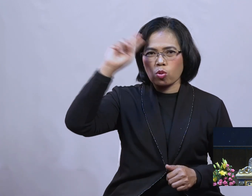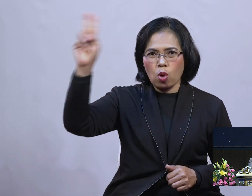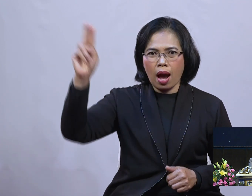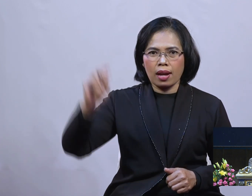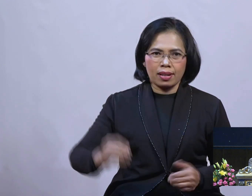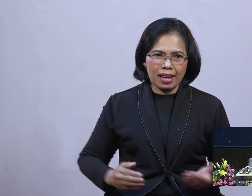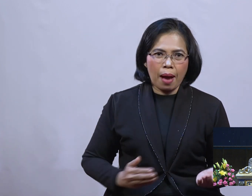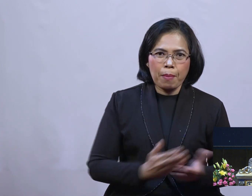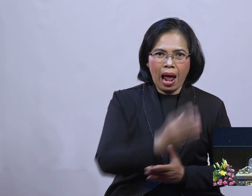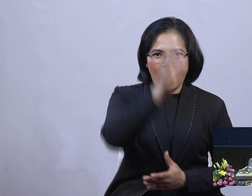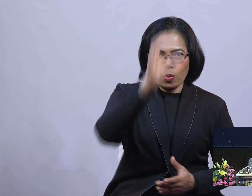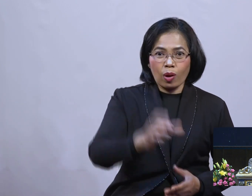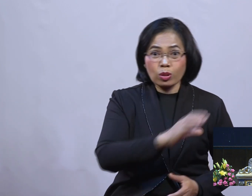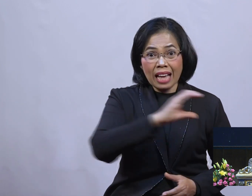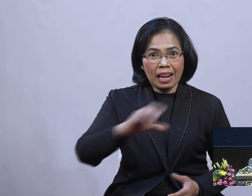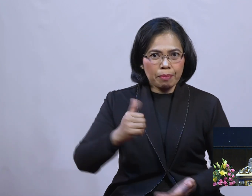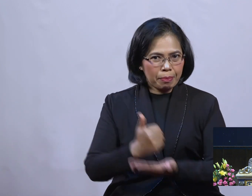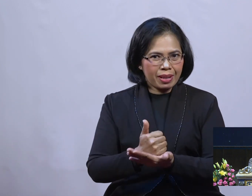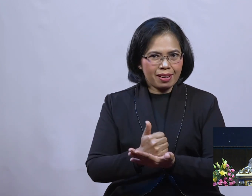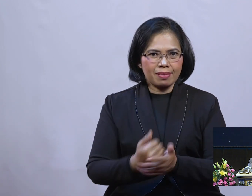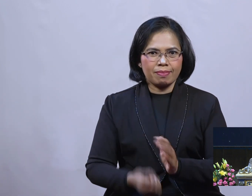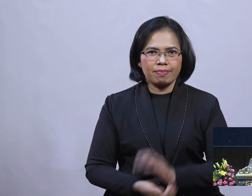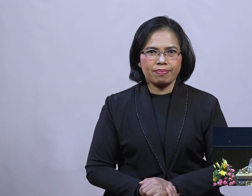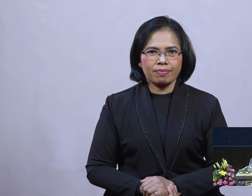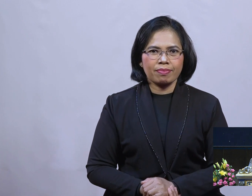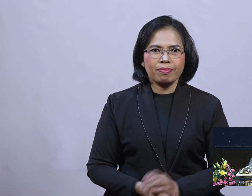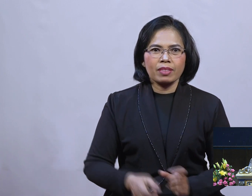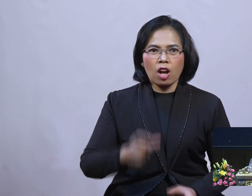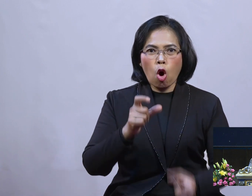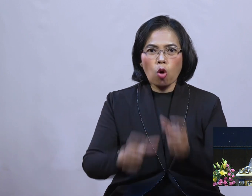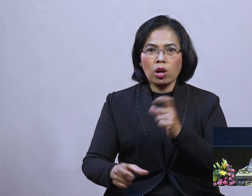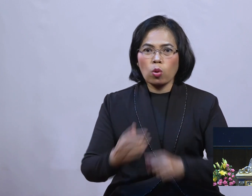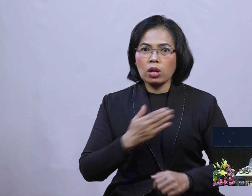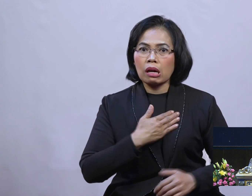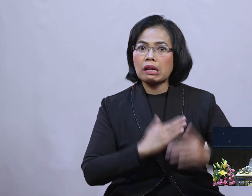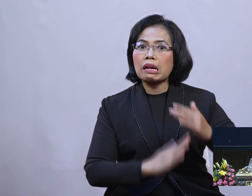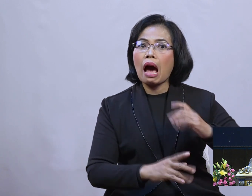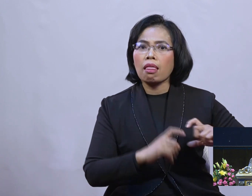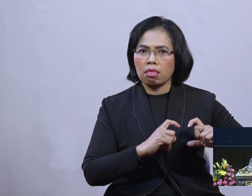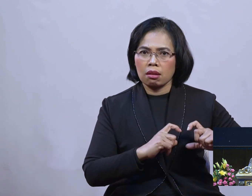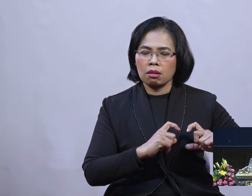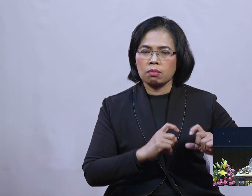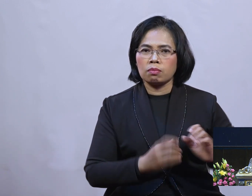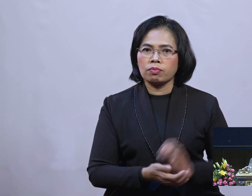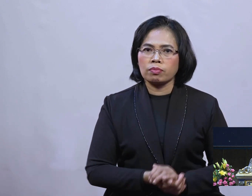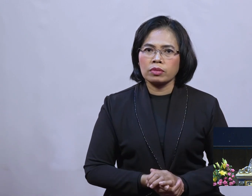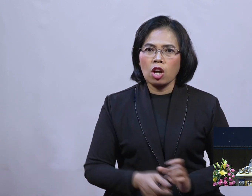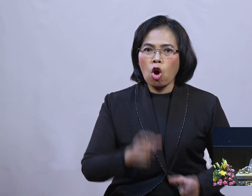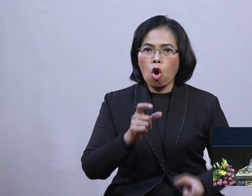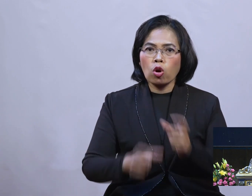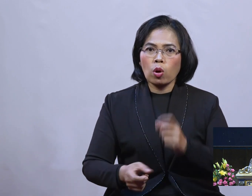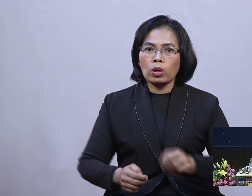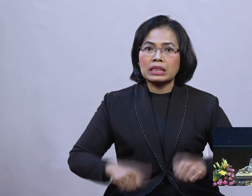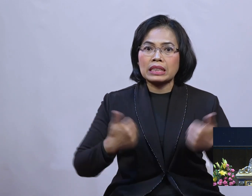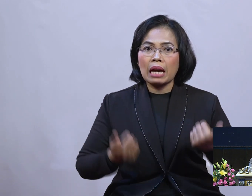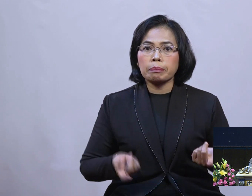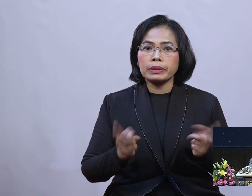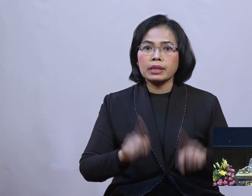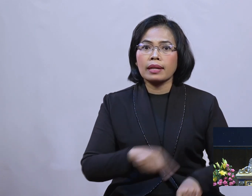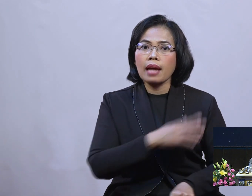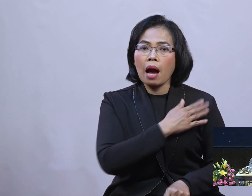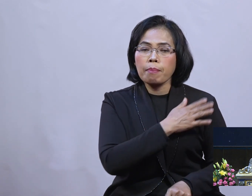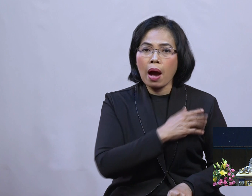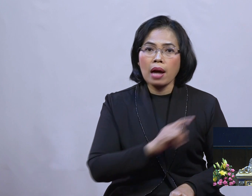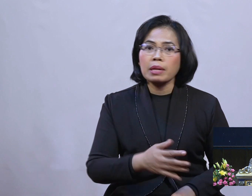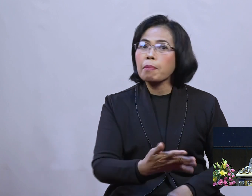stay salib yang saja katakan Amin orang yang rendah hati Hai orang yang siap menjadi hamba